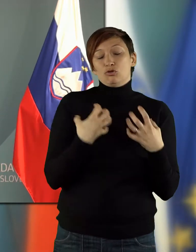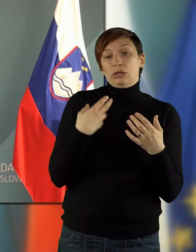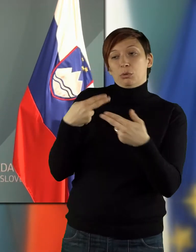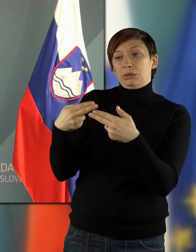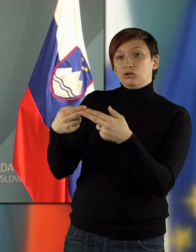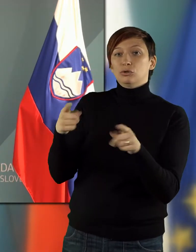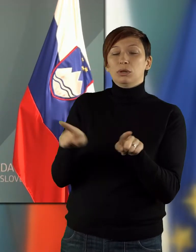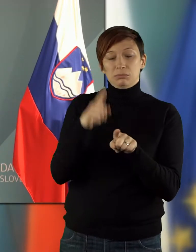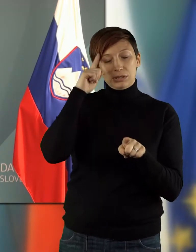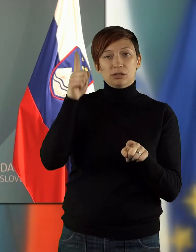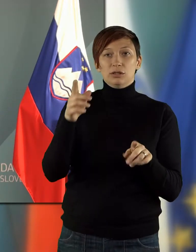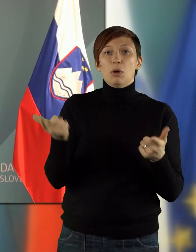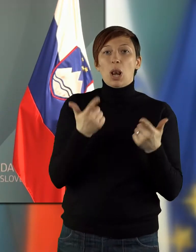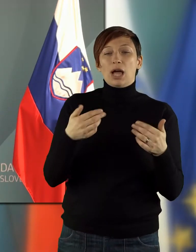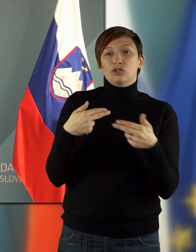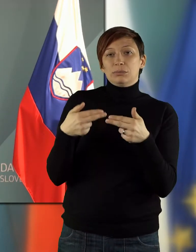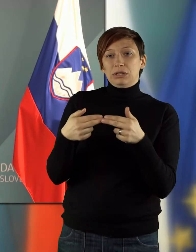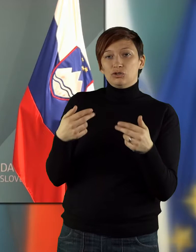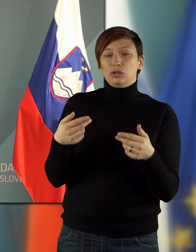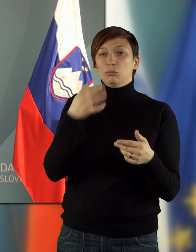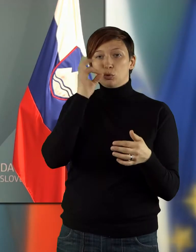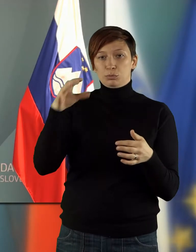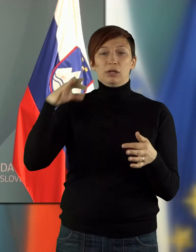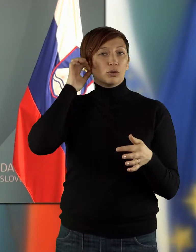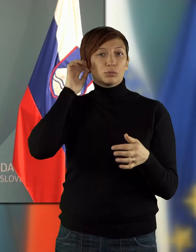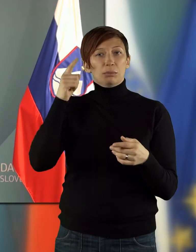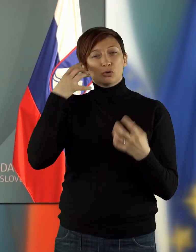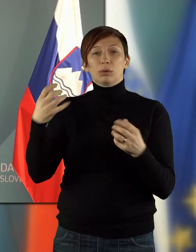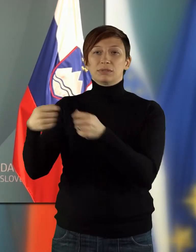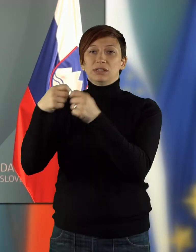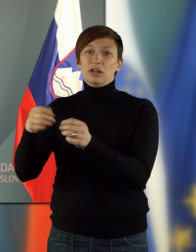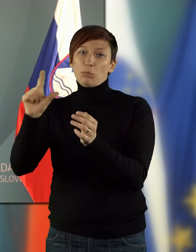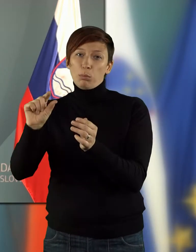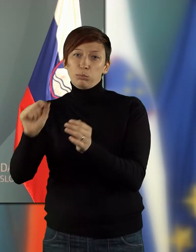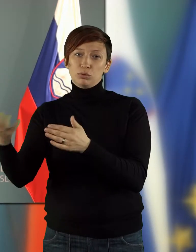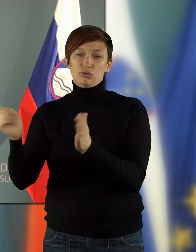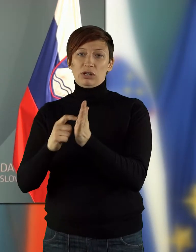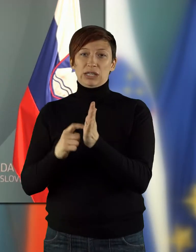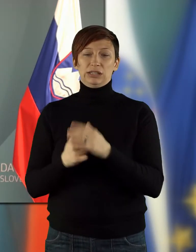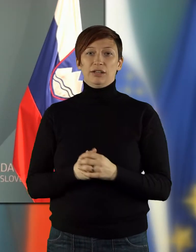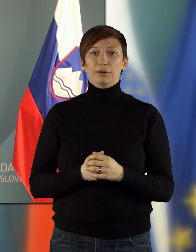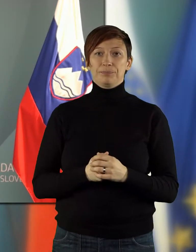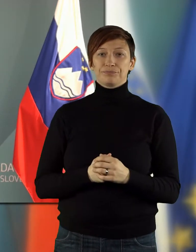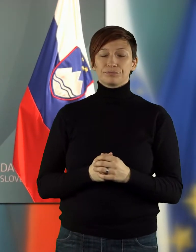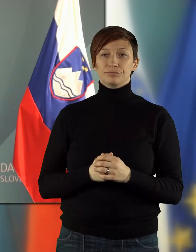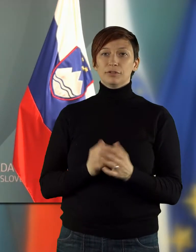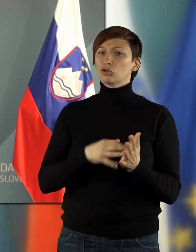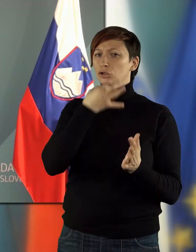in upamo, da bo tudi novi pogajalki to zbližanje lažje, vendar pričakujem predvsem premik na sindikalni. Strani.